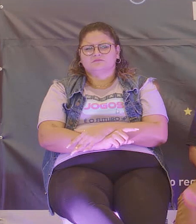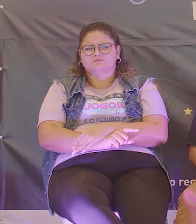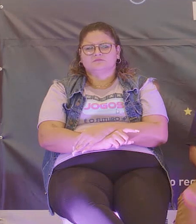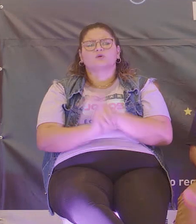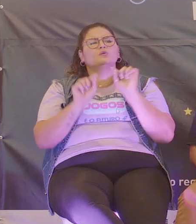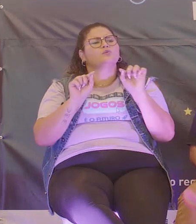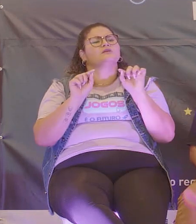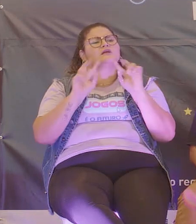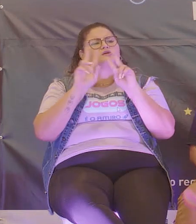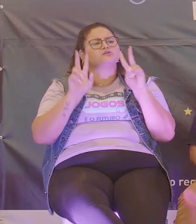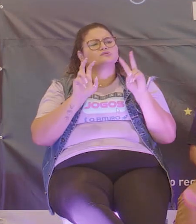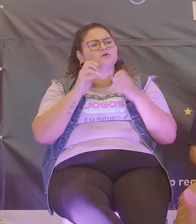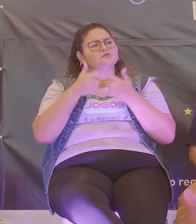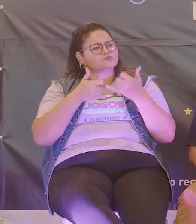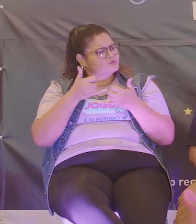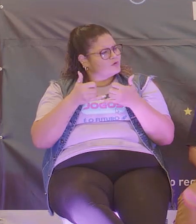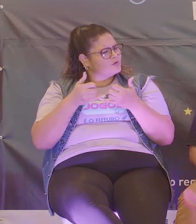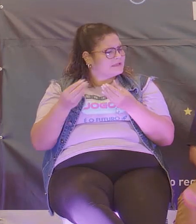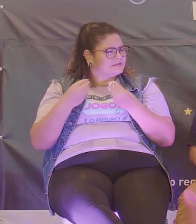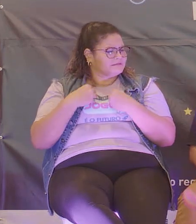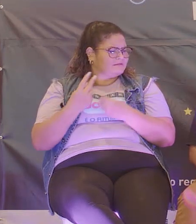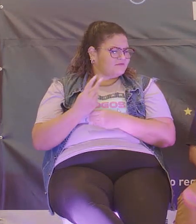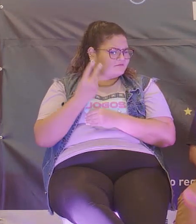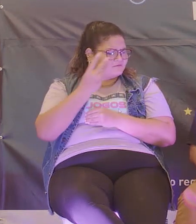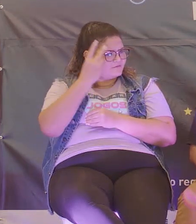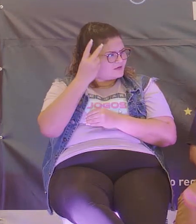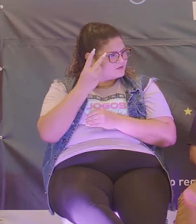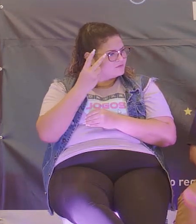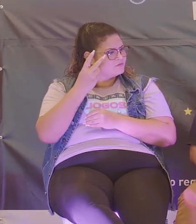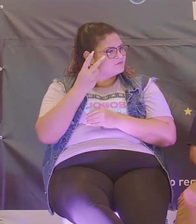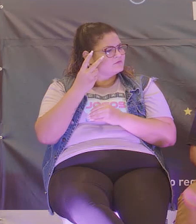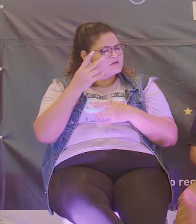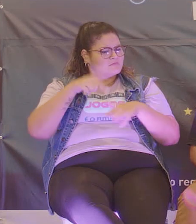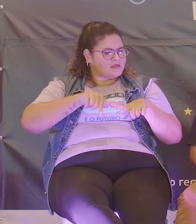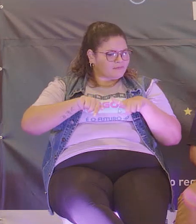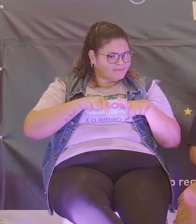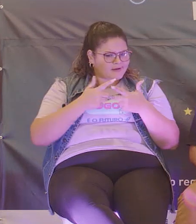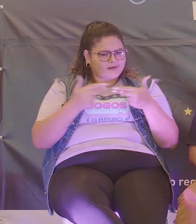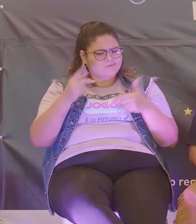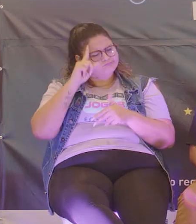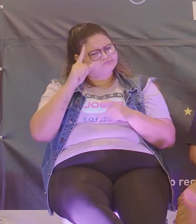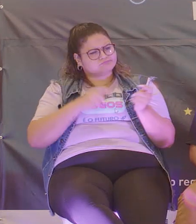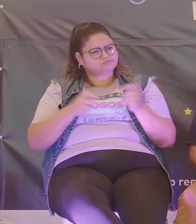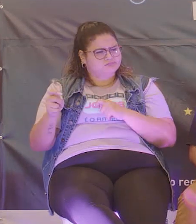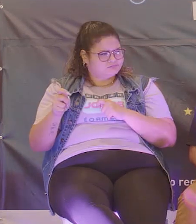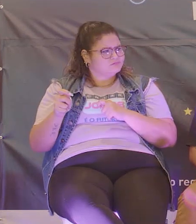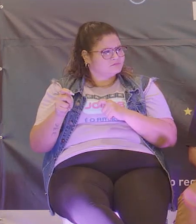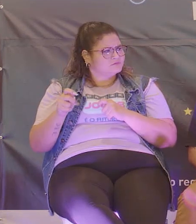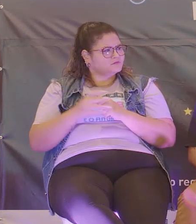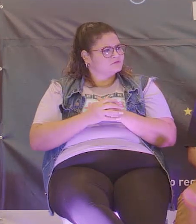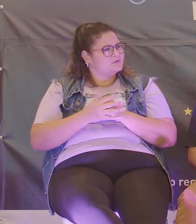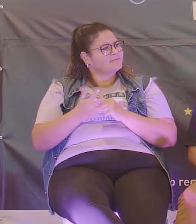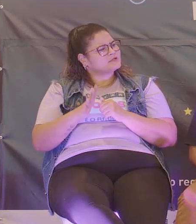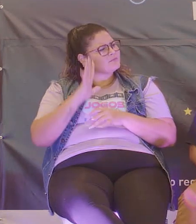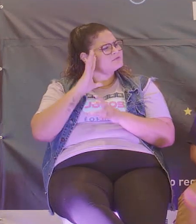jogos? O que pode trazer de valor aqui pra gente nos nossos empregos, no nosso dia a dia, cara? Você tem alguma ideia?